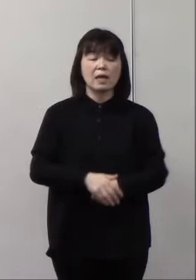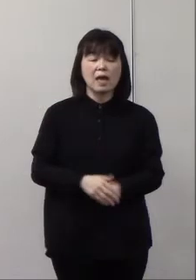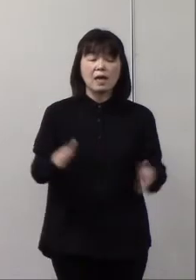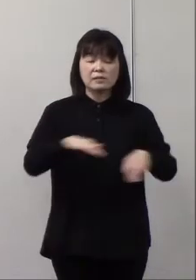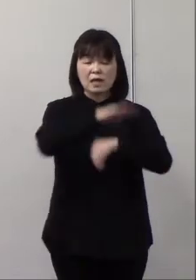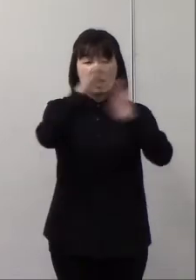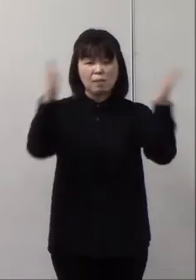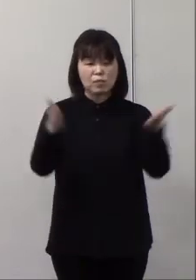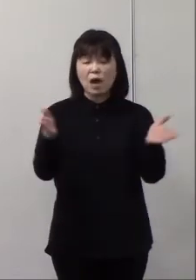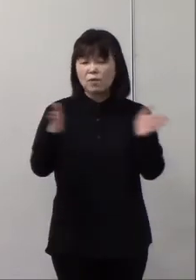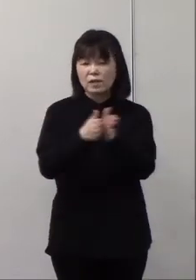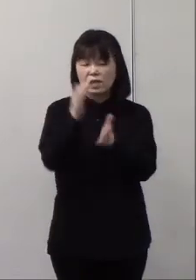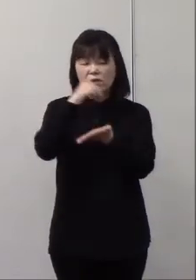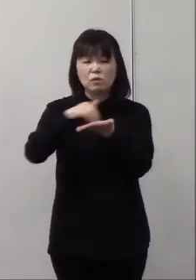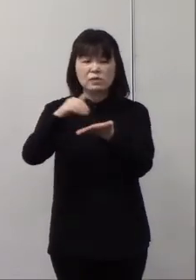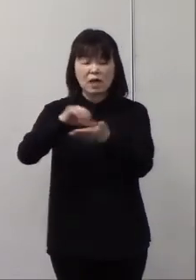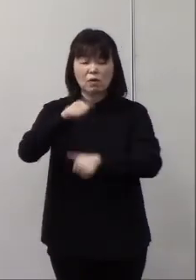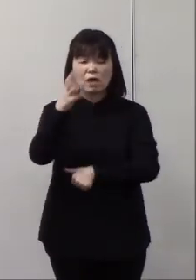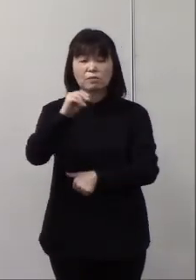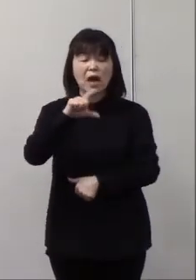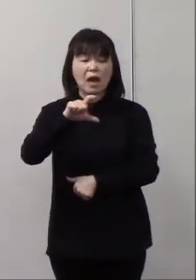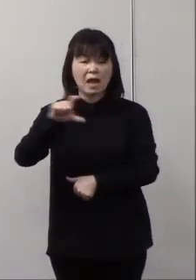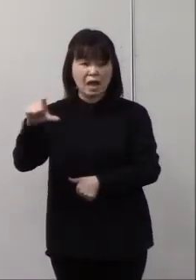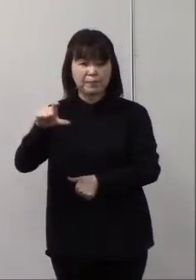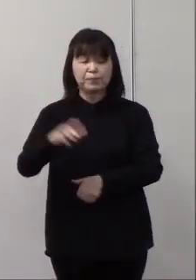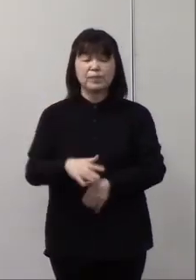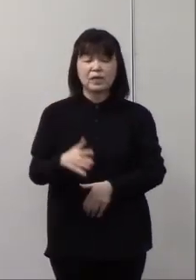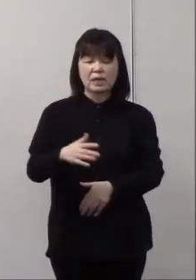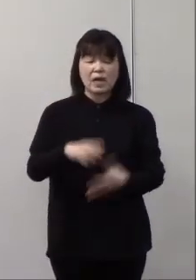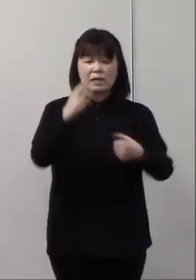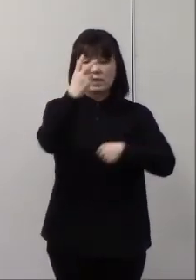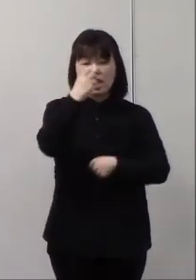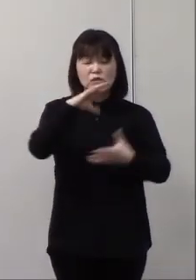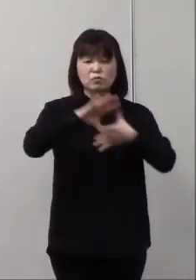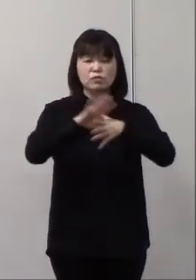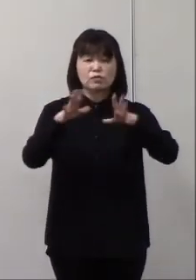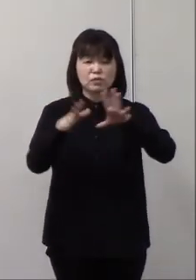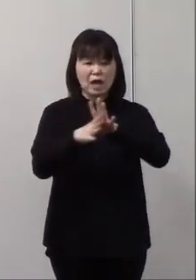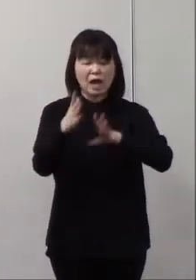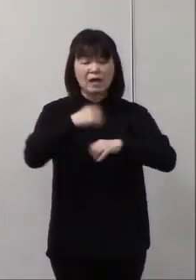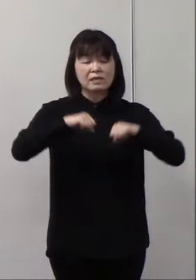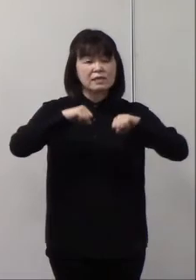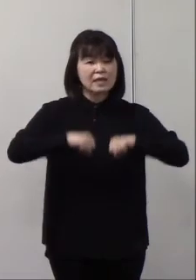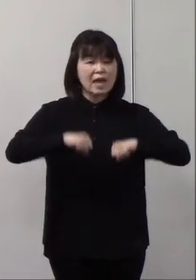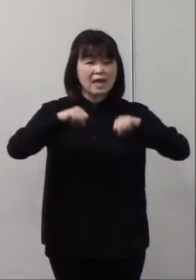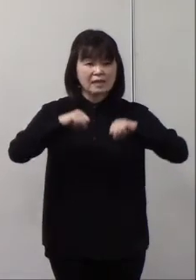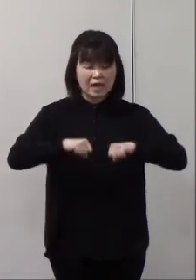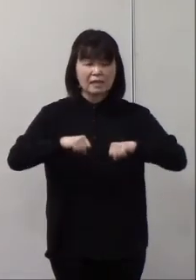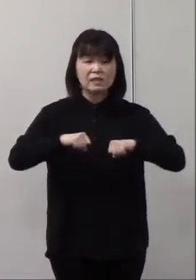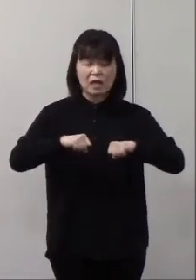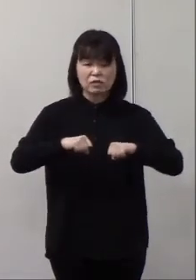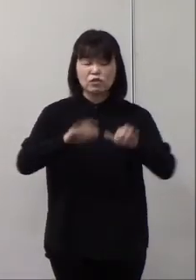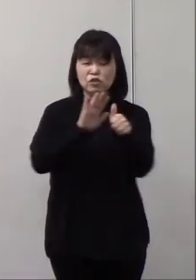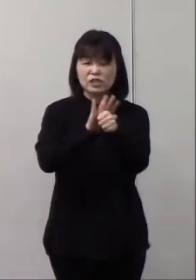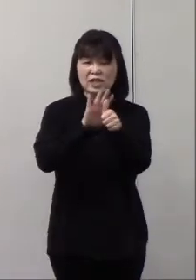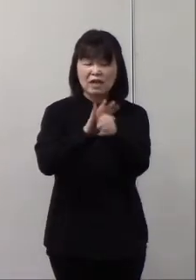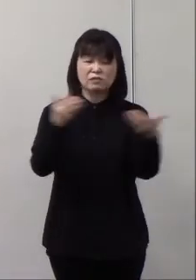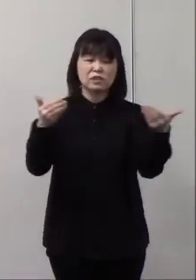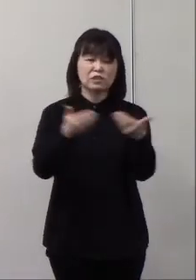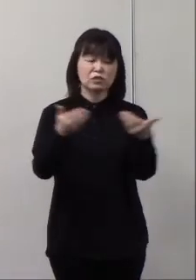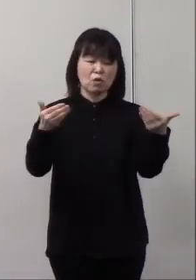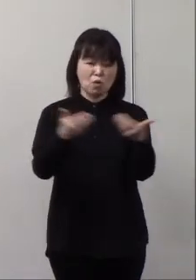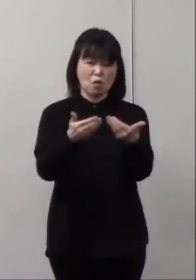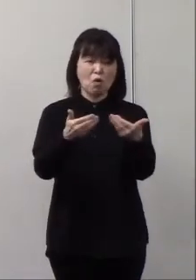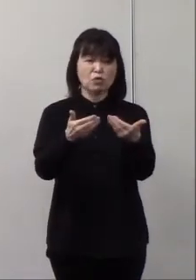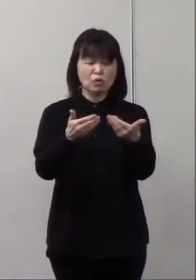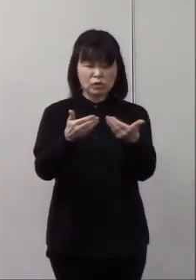円芸術文化元気はつらつ活動支援事業、まあ、このコロナ禍の中で、まあ、いろんなものが沈滞